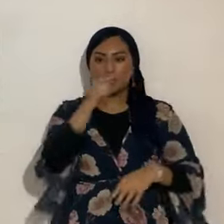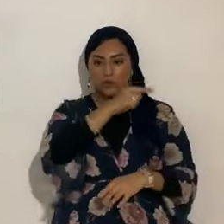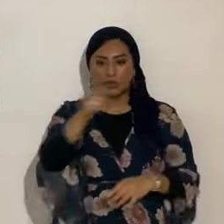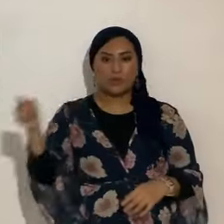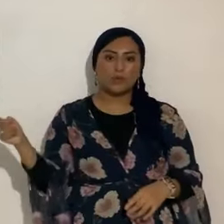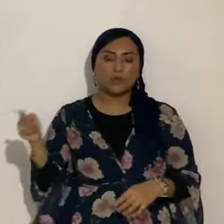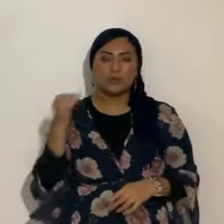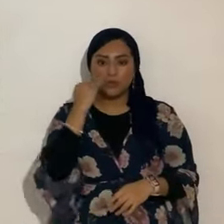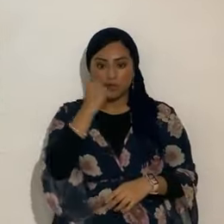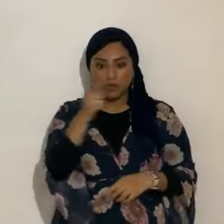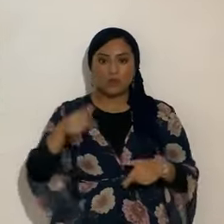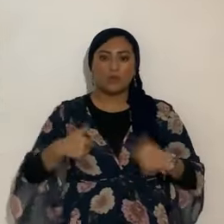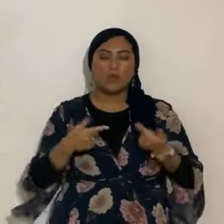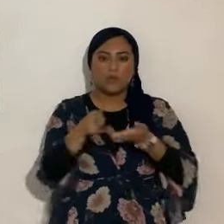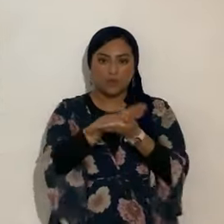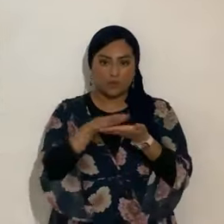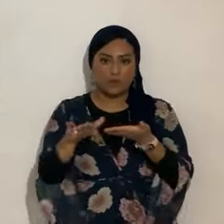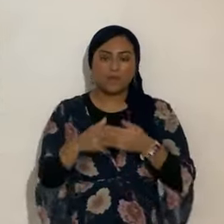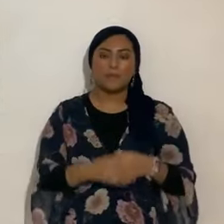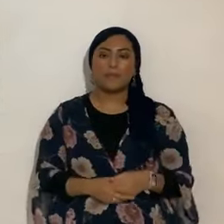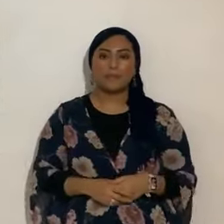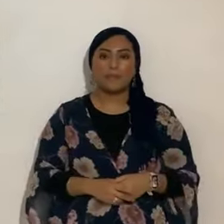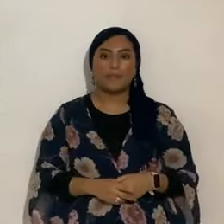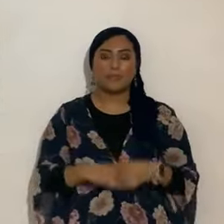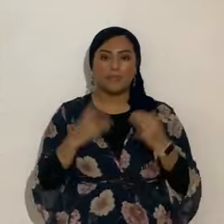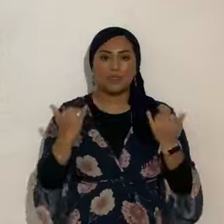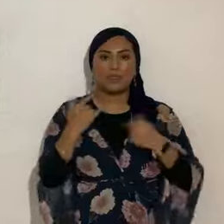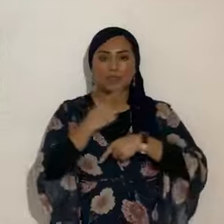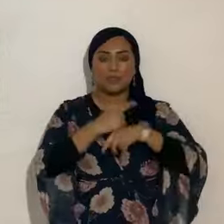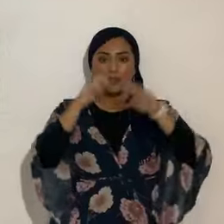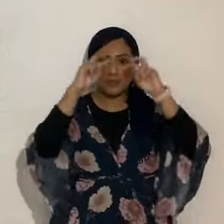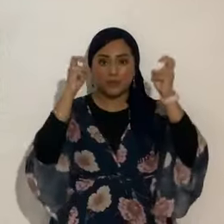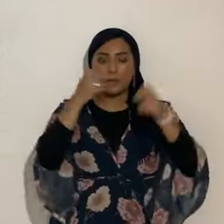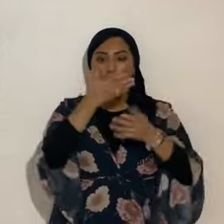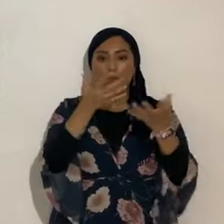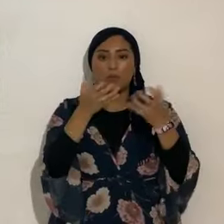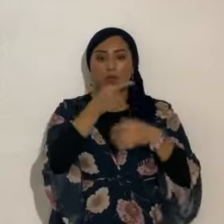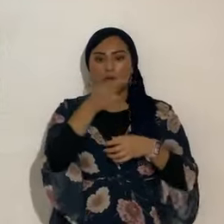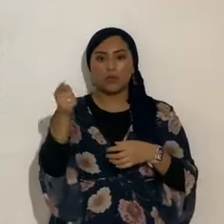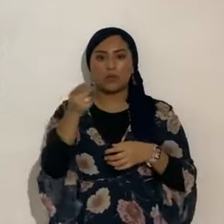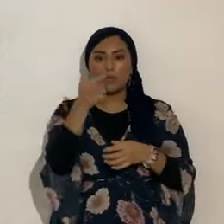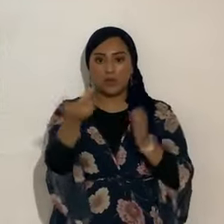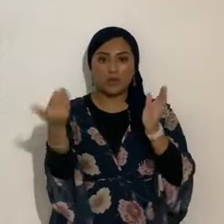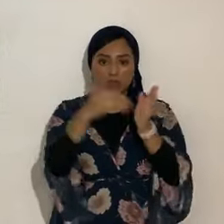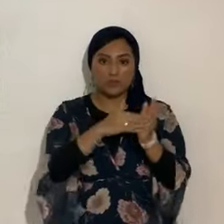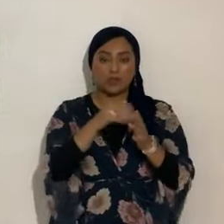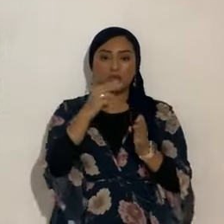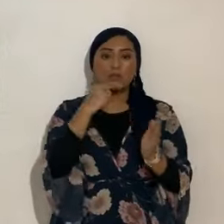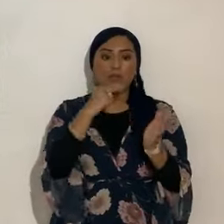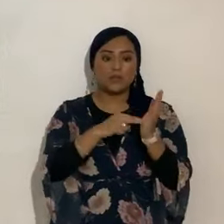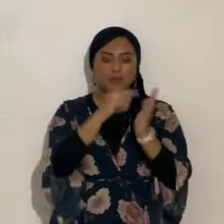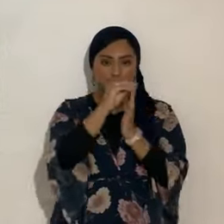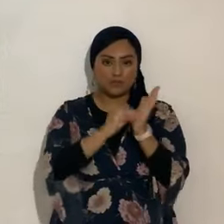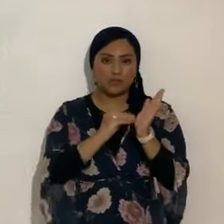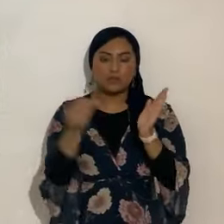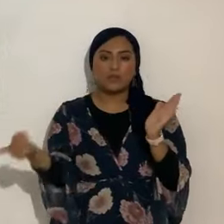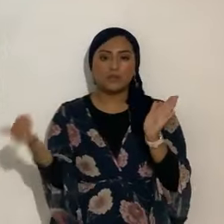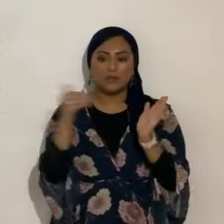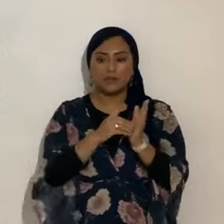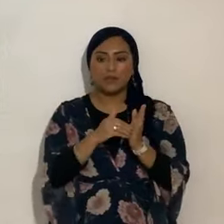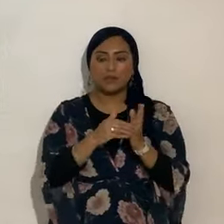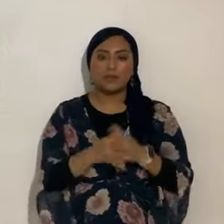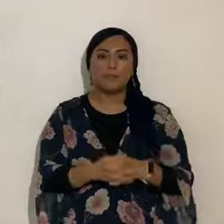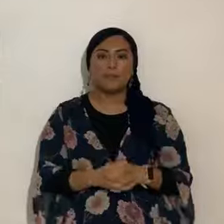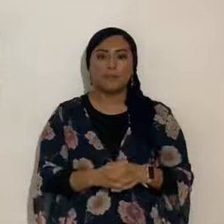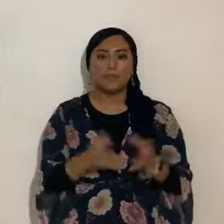si lo haces en santidad. Este tema quiero que lo repasen, por favor. Si tomaron apuntes, repásenlos.